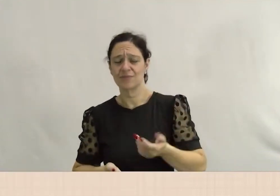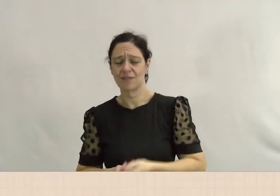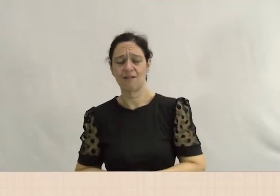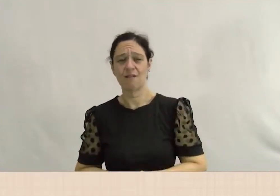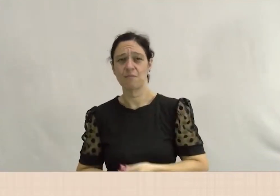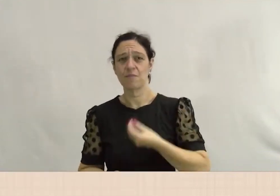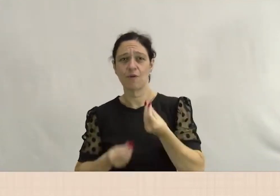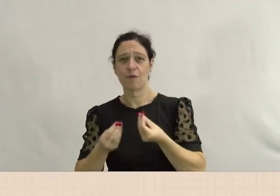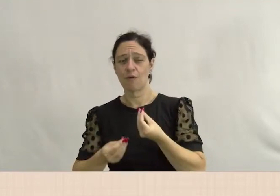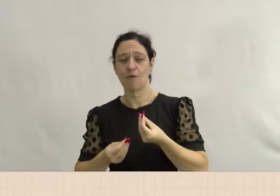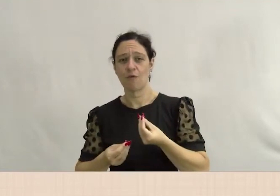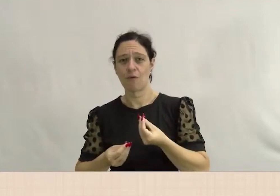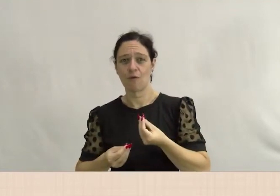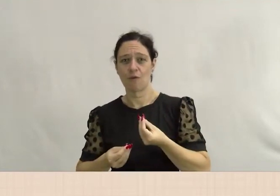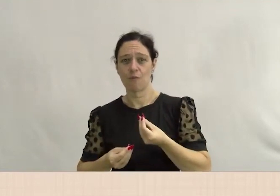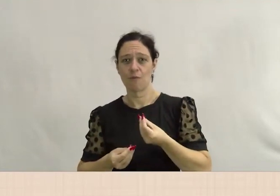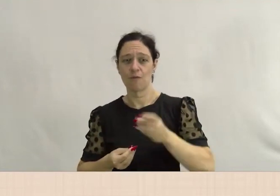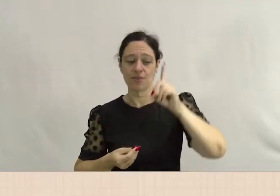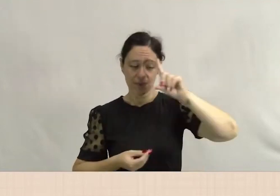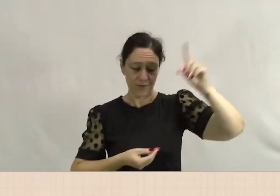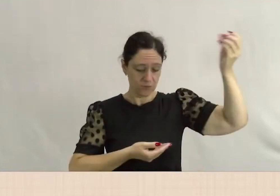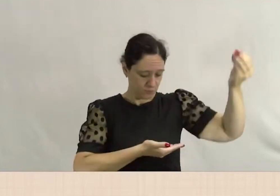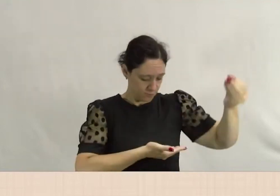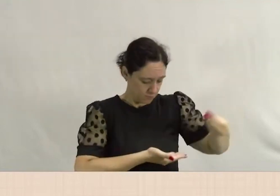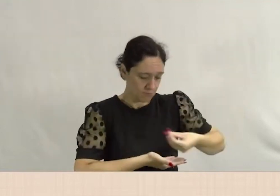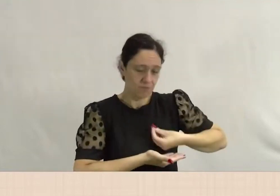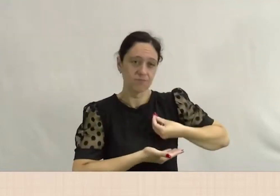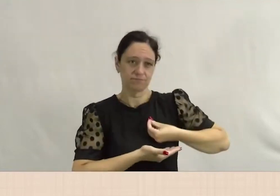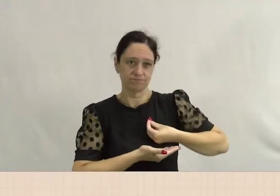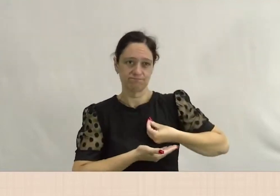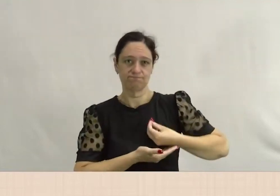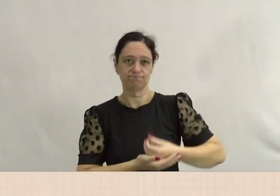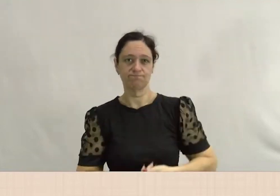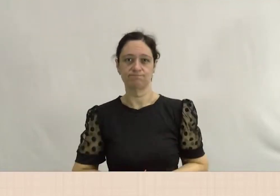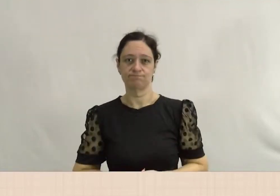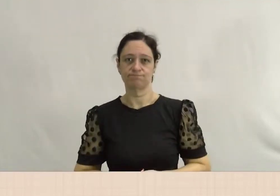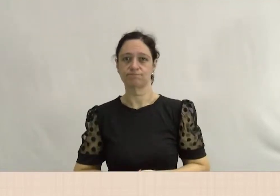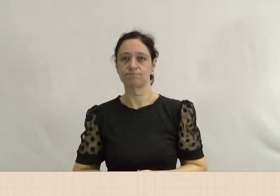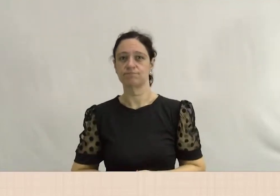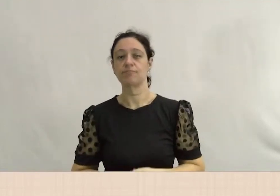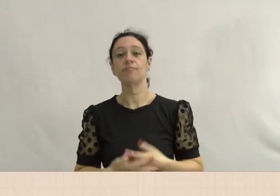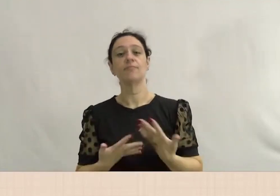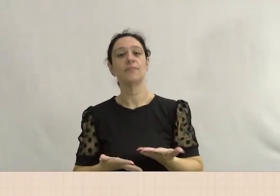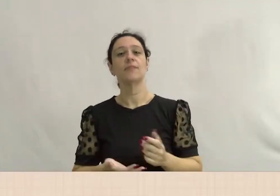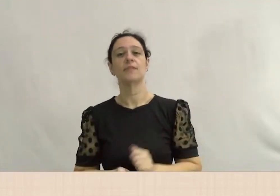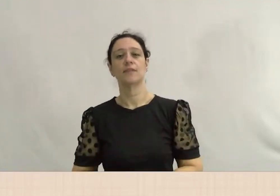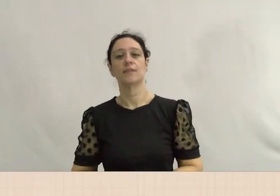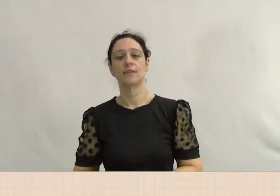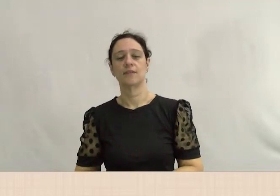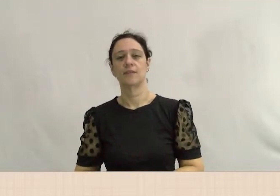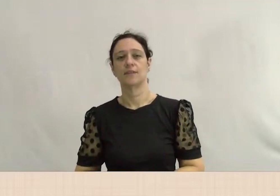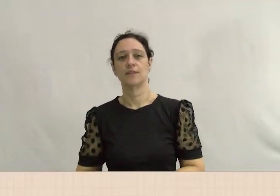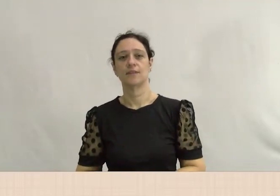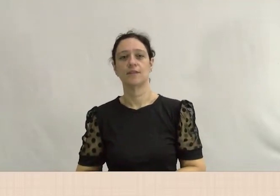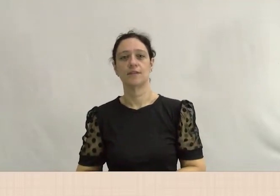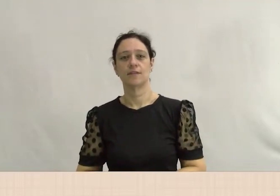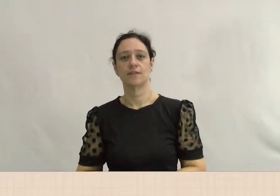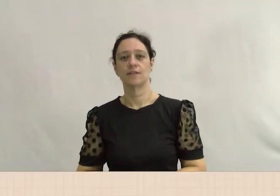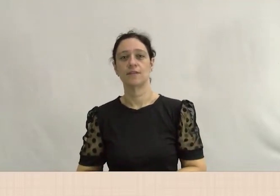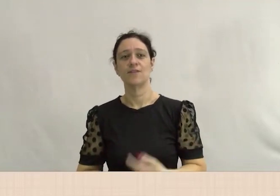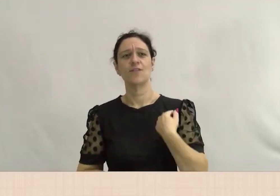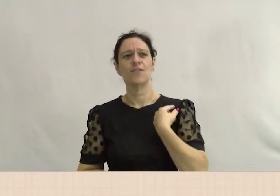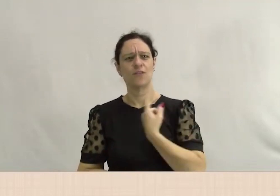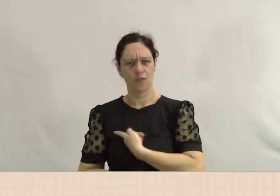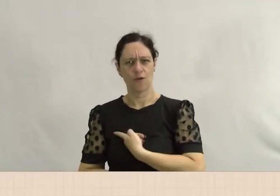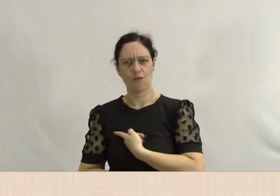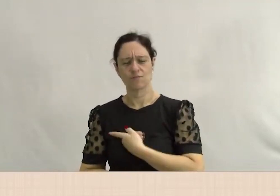homem a eternidade. Então, queridos irmãos, nós temos o nosso